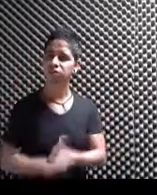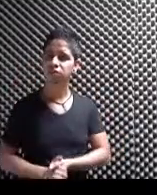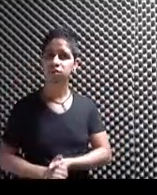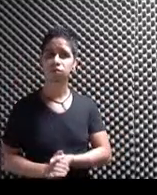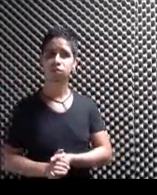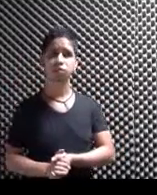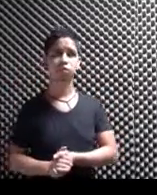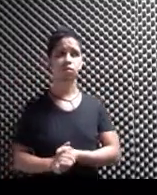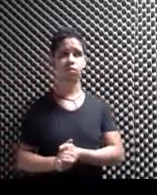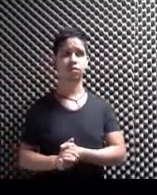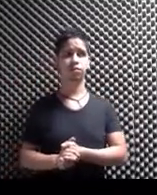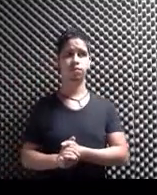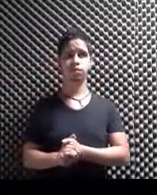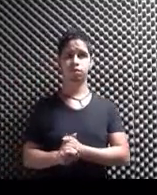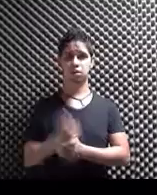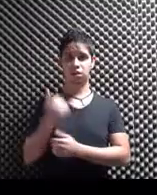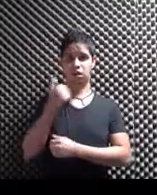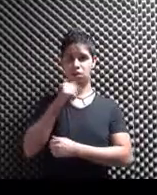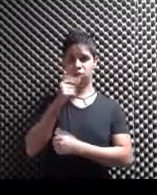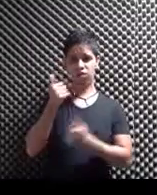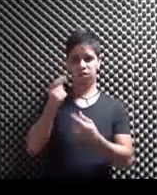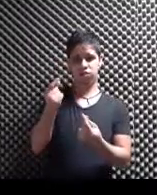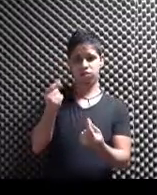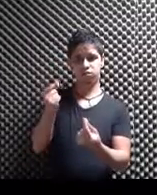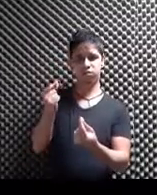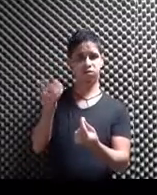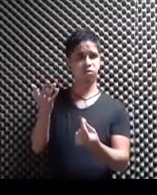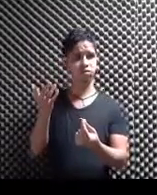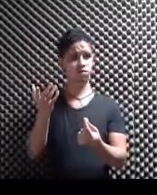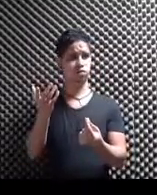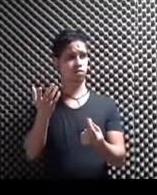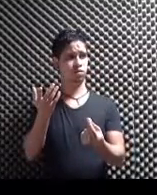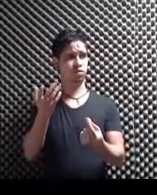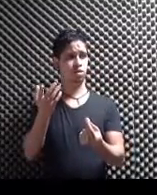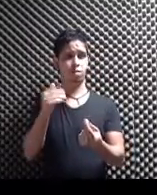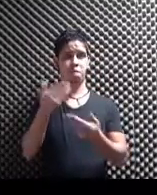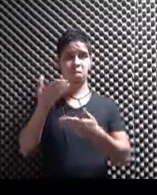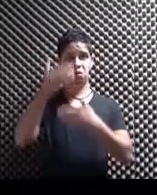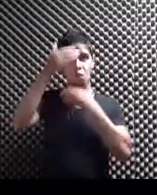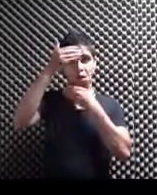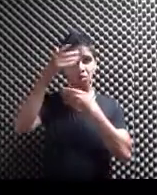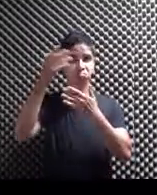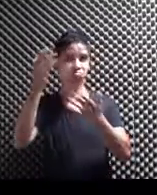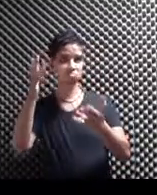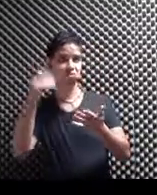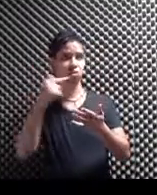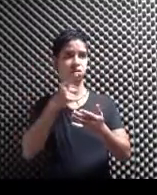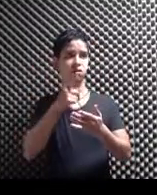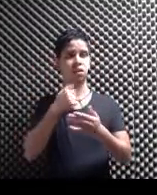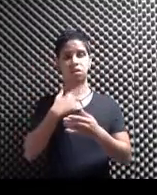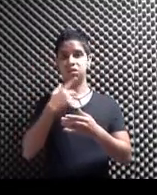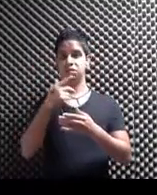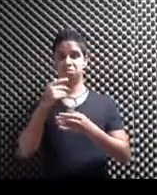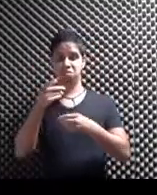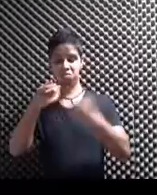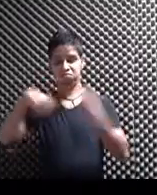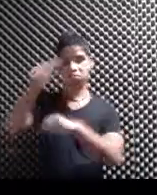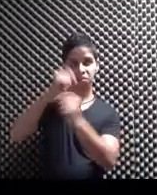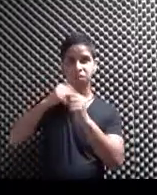recatada me imagino Ah bueno Se vistió recatada y pues sí Bien cubierta lo más seguro ¿Qué hizo? Se vistió de mal de casa